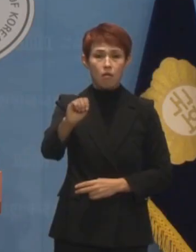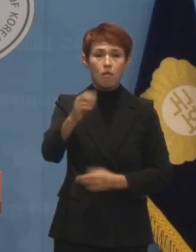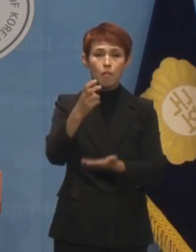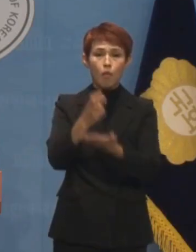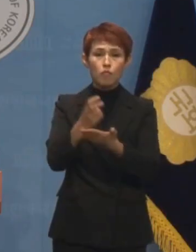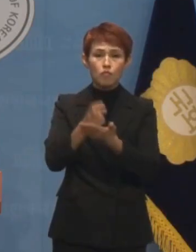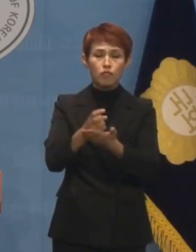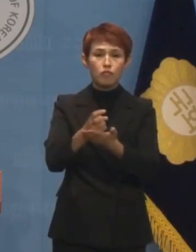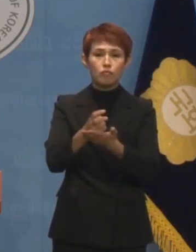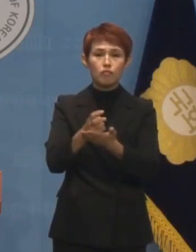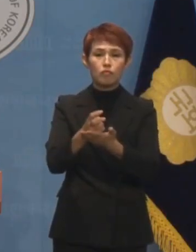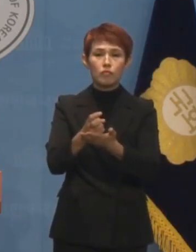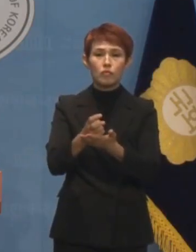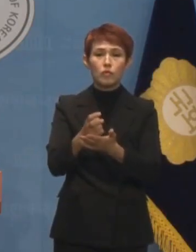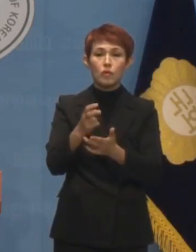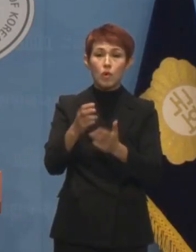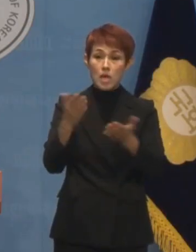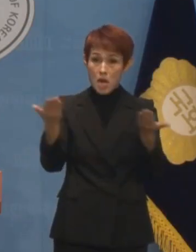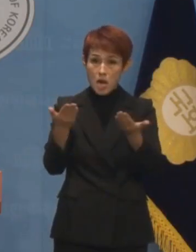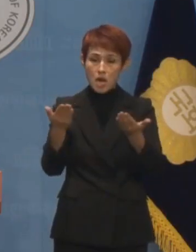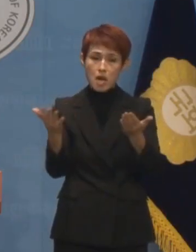법무부 발주공사를 따냈습니다.